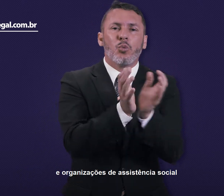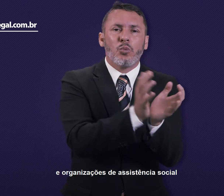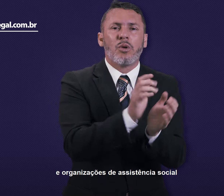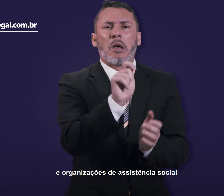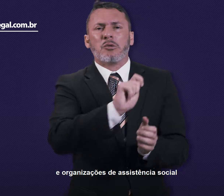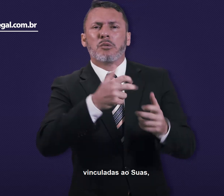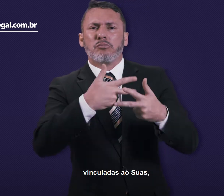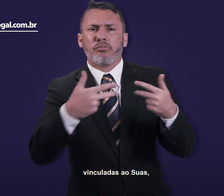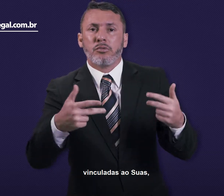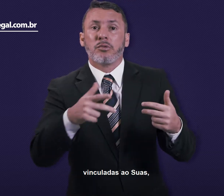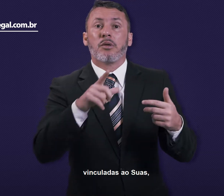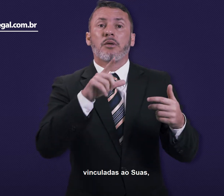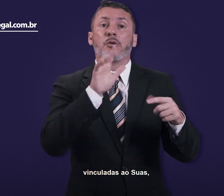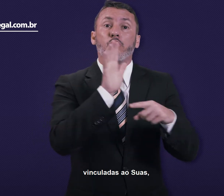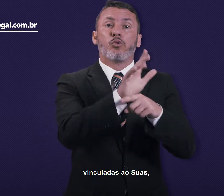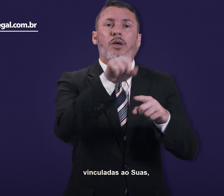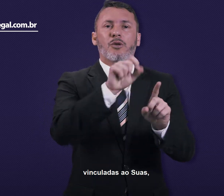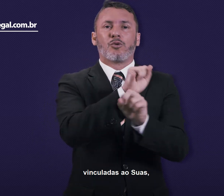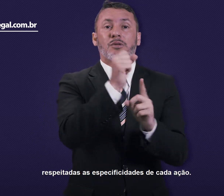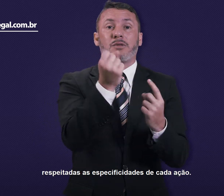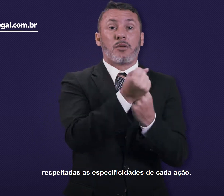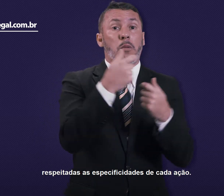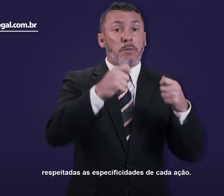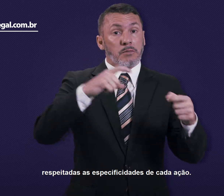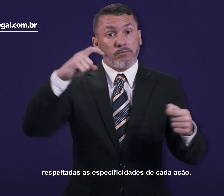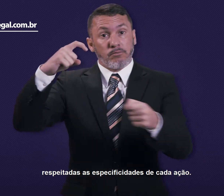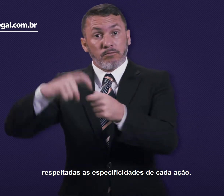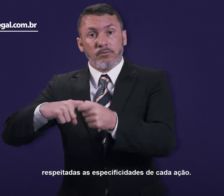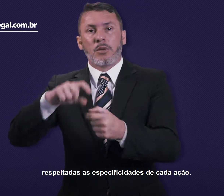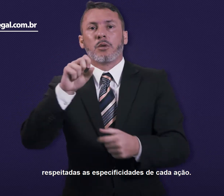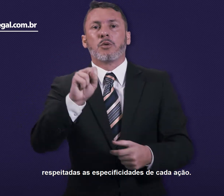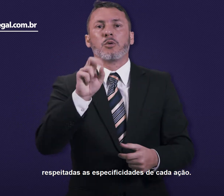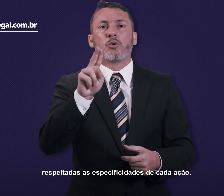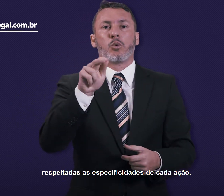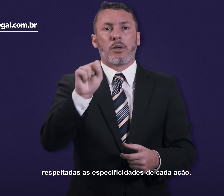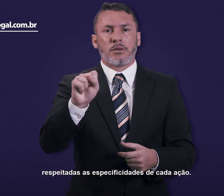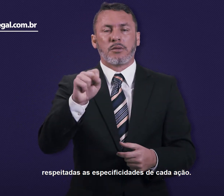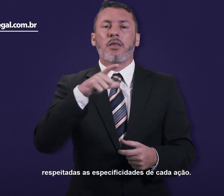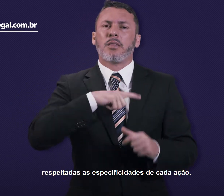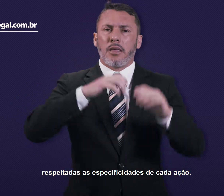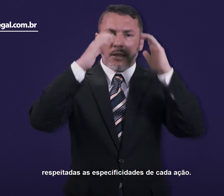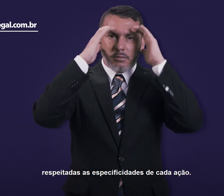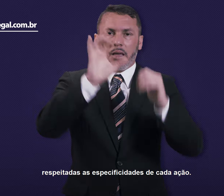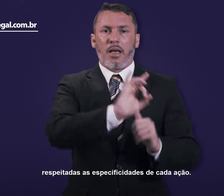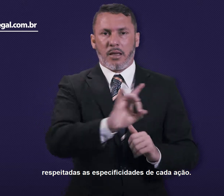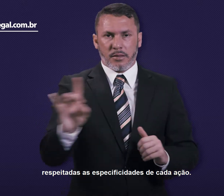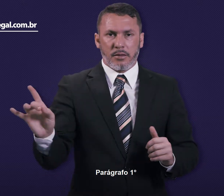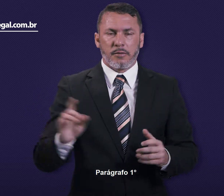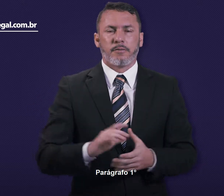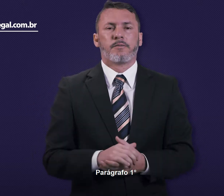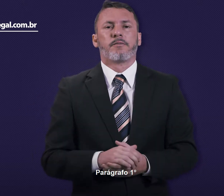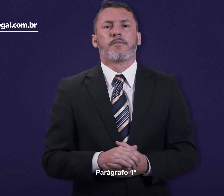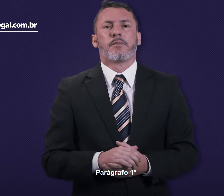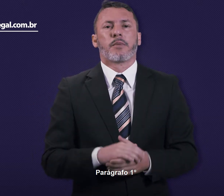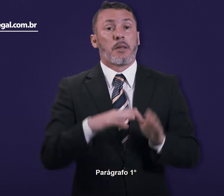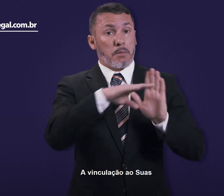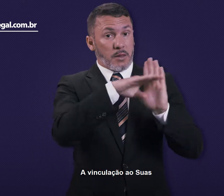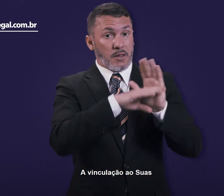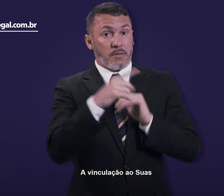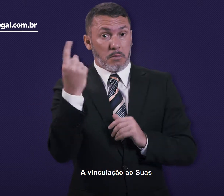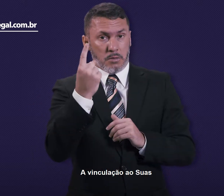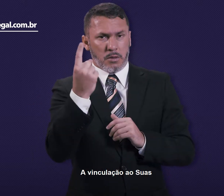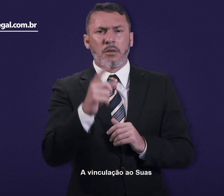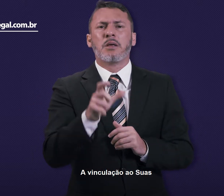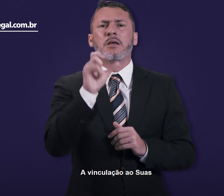assistência social vinculadas ao SUAS, respeitadas as especificidades de cada ação. Parágrafo 1º.